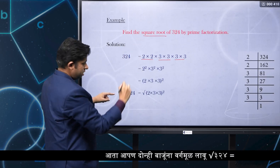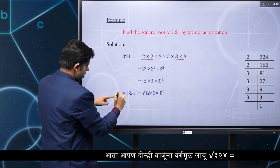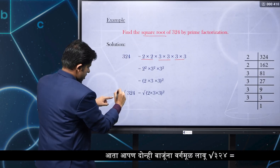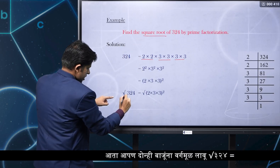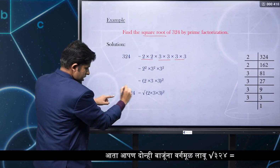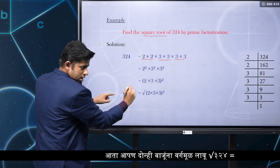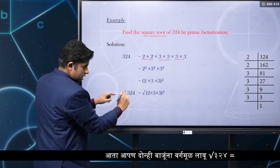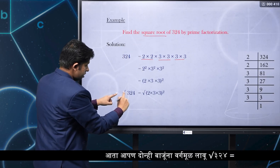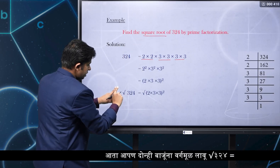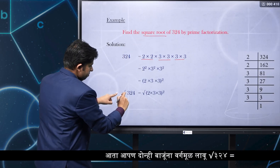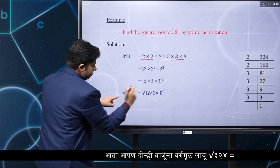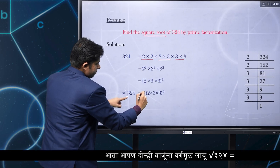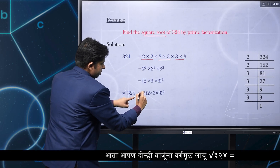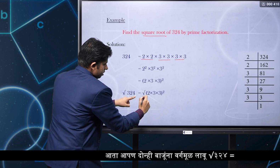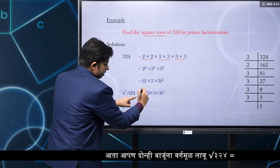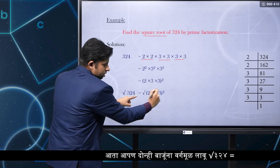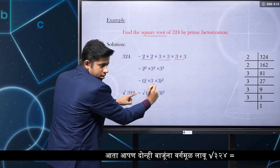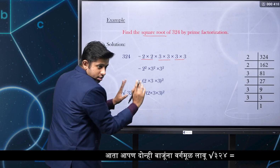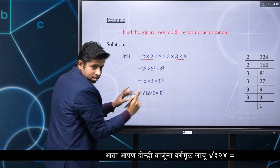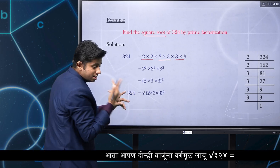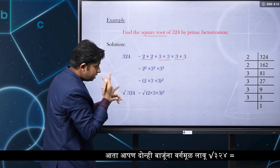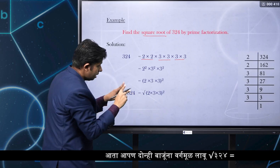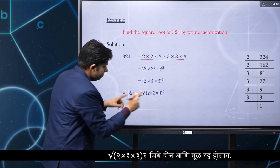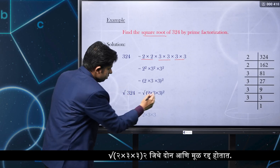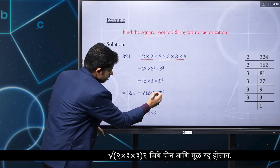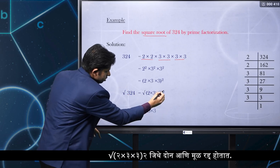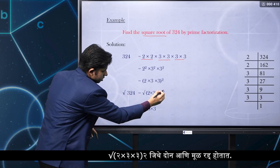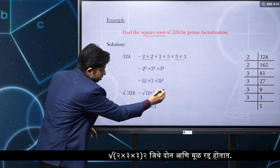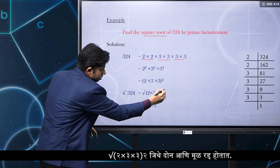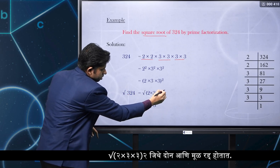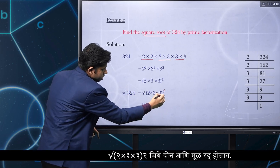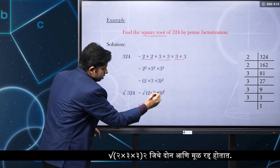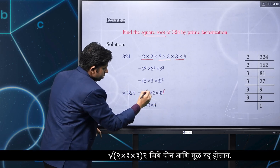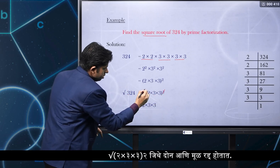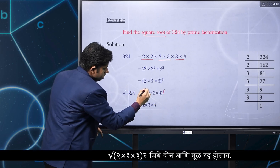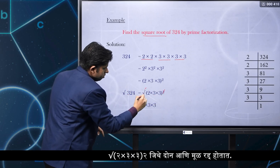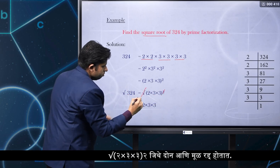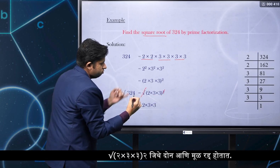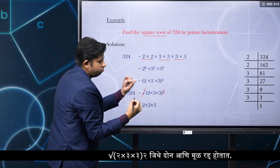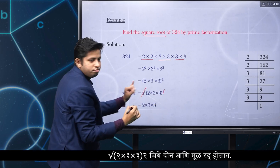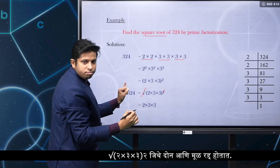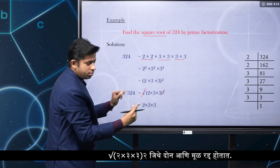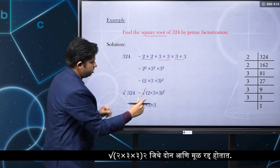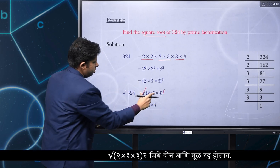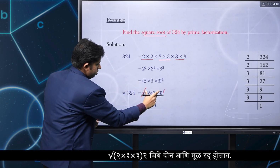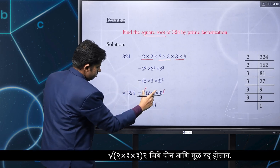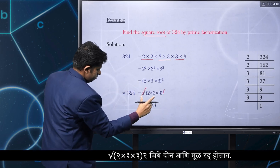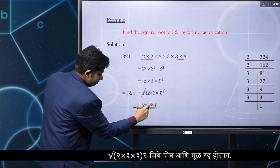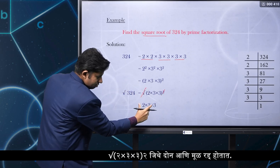वर्गमूळ लावू. वर्गमुळात 324 बरोबर वर्गमुळात 2 गुणिले 3 गुणिले 3, कंसाच्या बाहेर